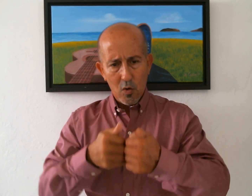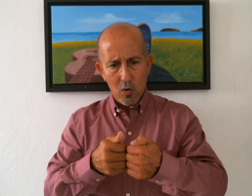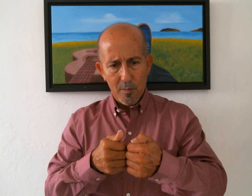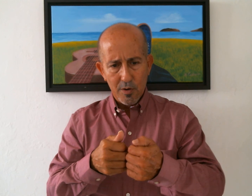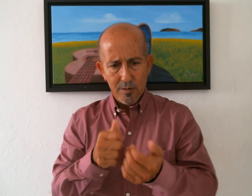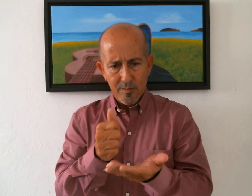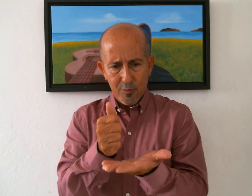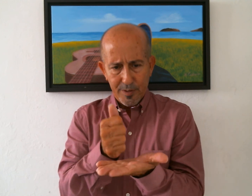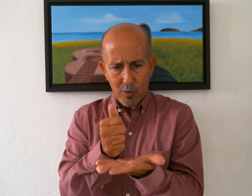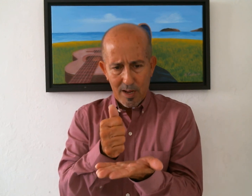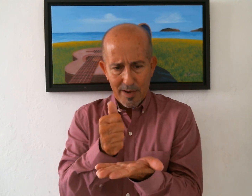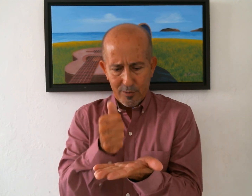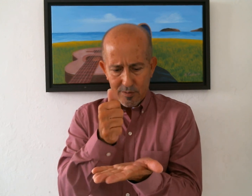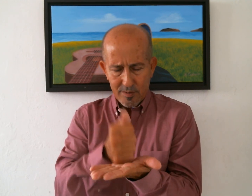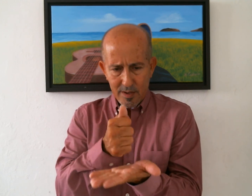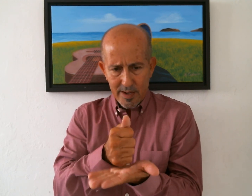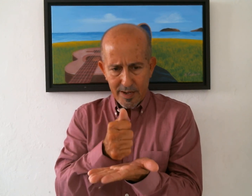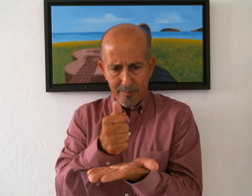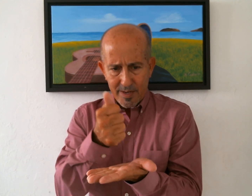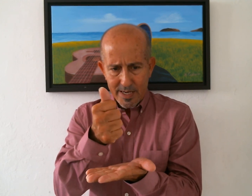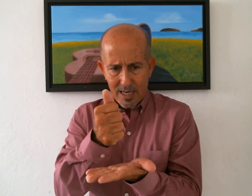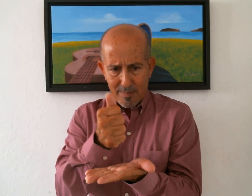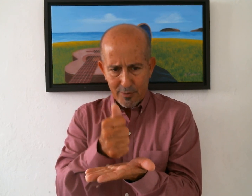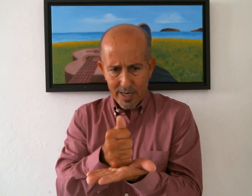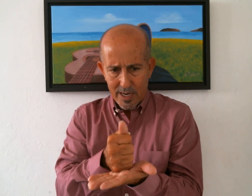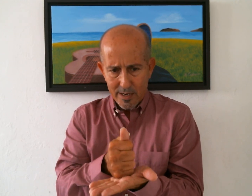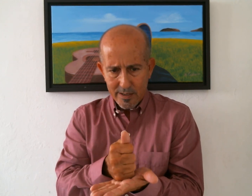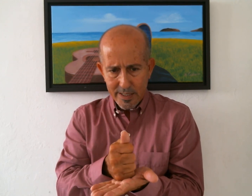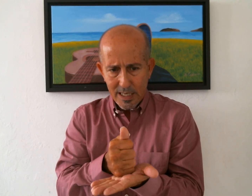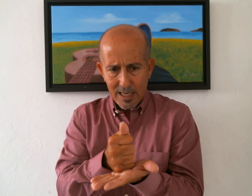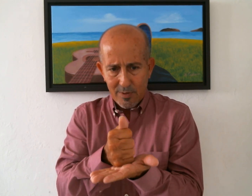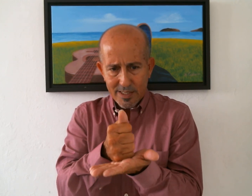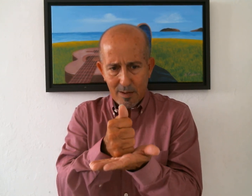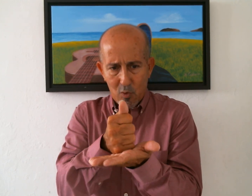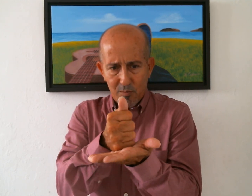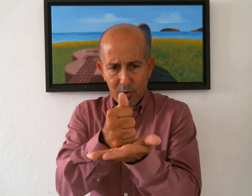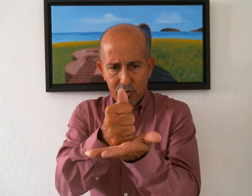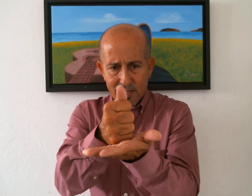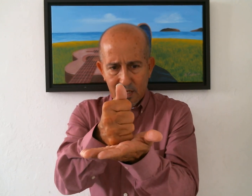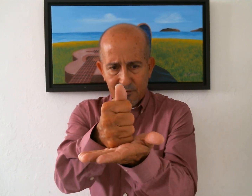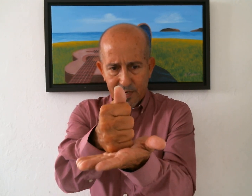¿Cómo? Ponemos la mano en B y la mano en A y la levantamos un poquito hacia el frente